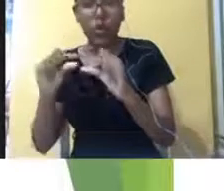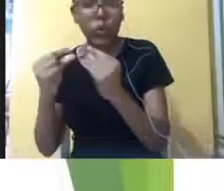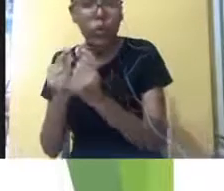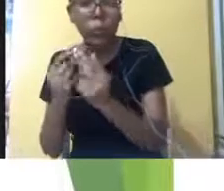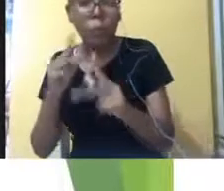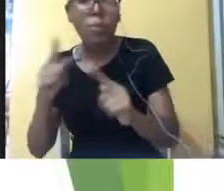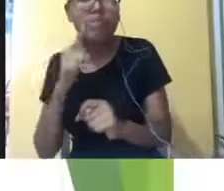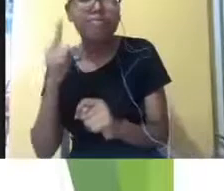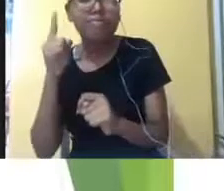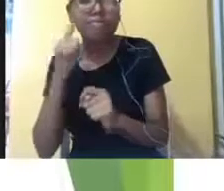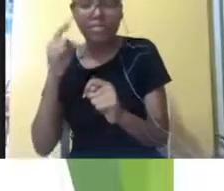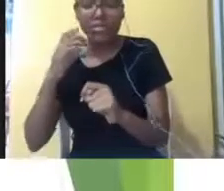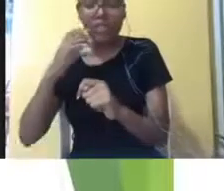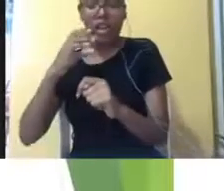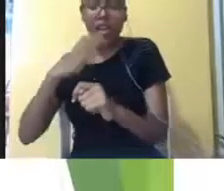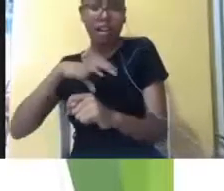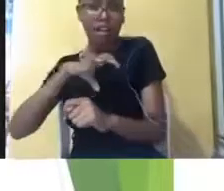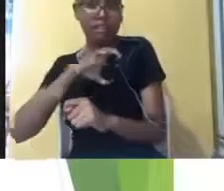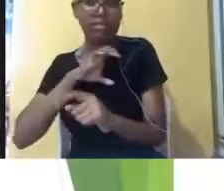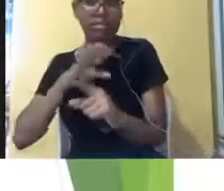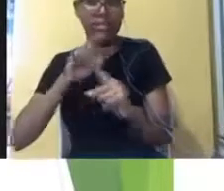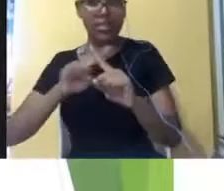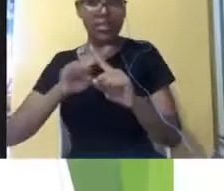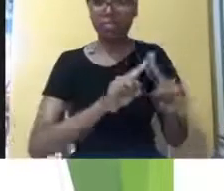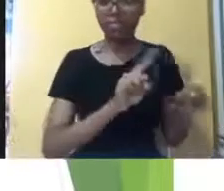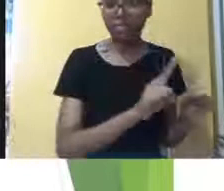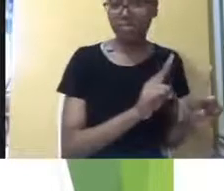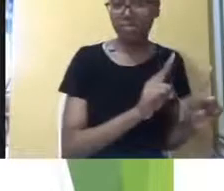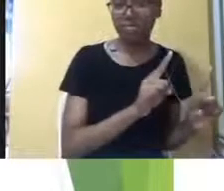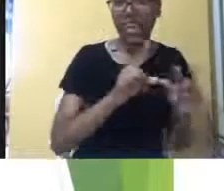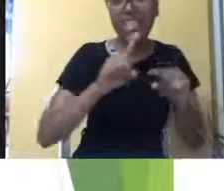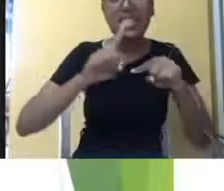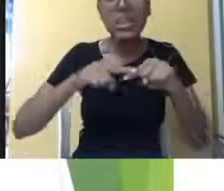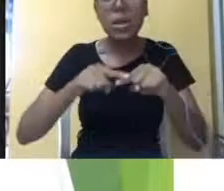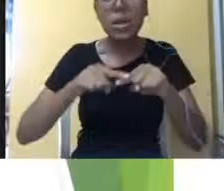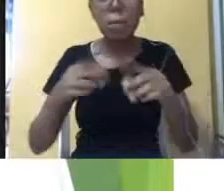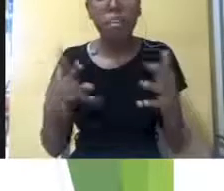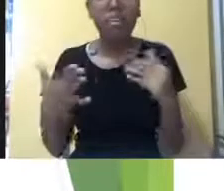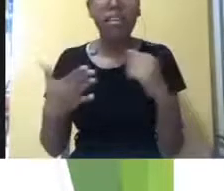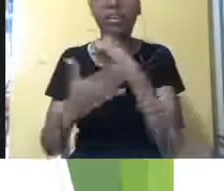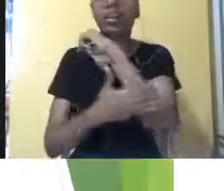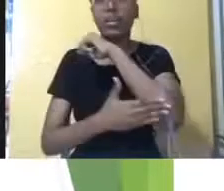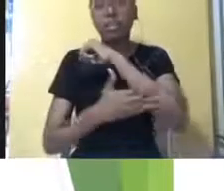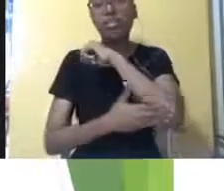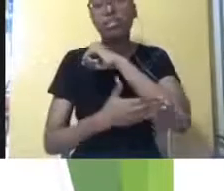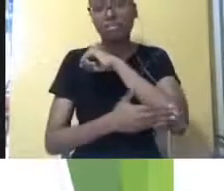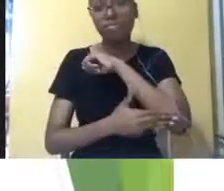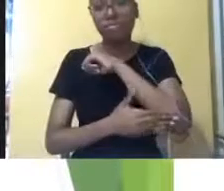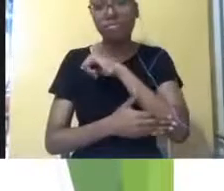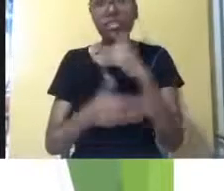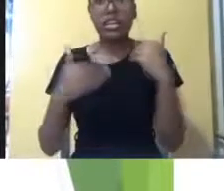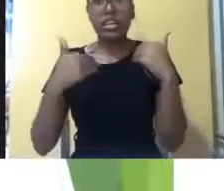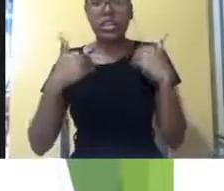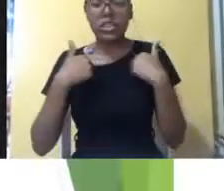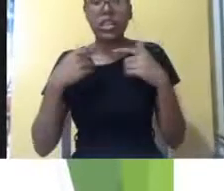como comunidad sorda, pero correspondiente a su propia realidad, a su propio país. Tienen instituciones